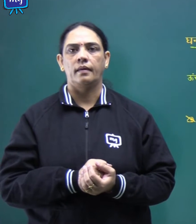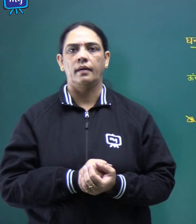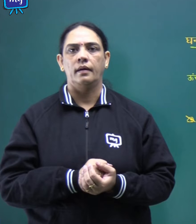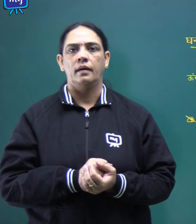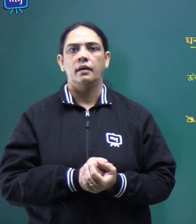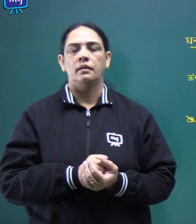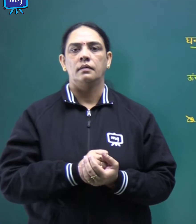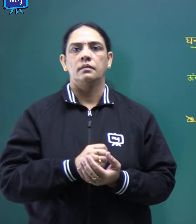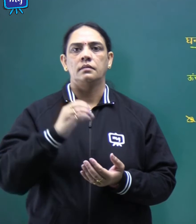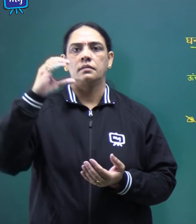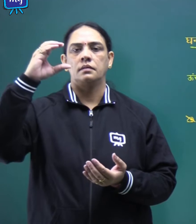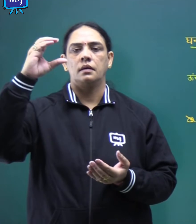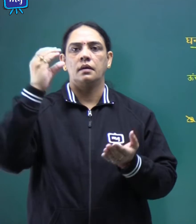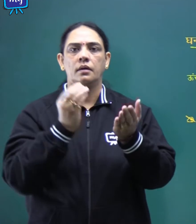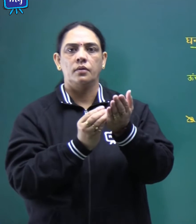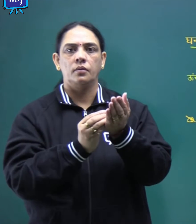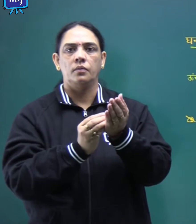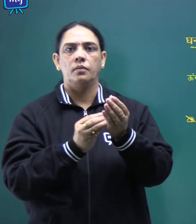घनाभ।